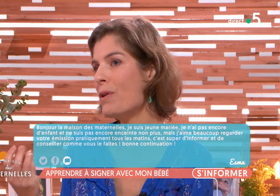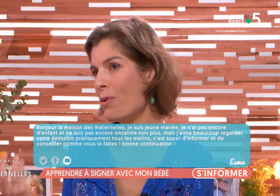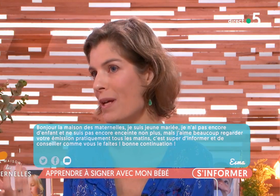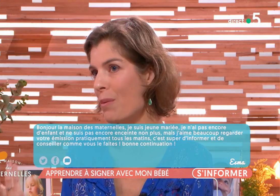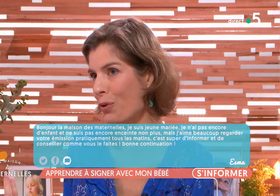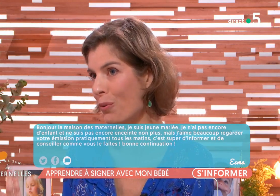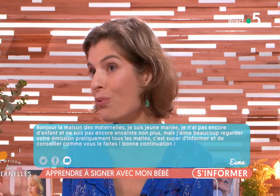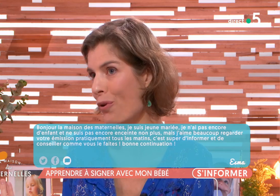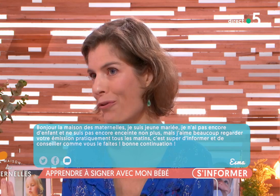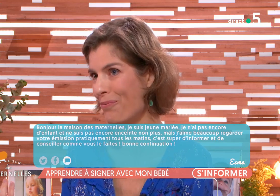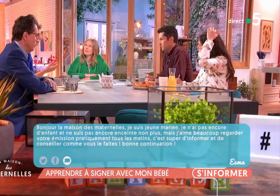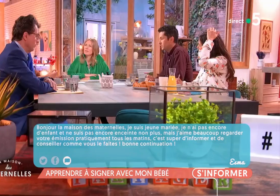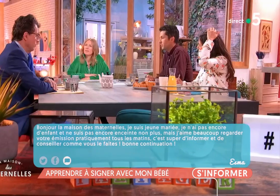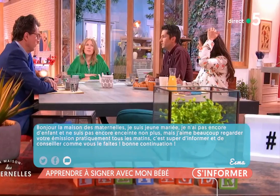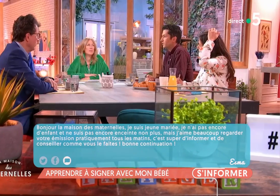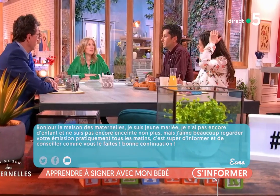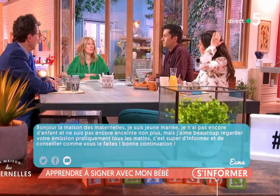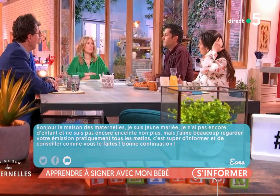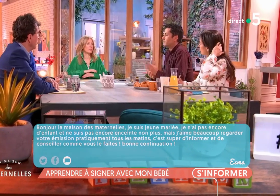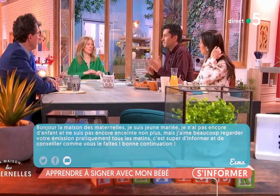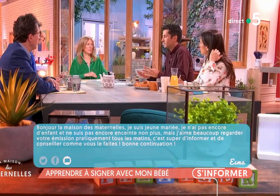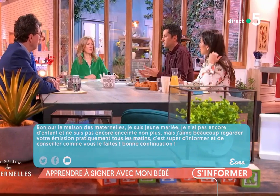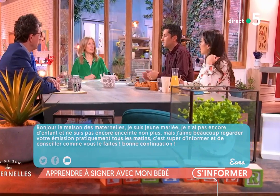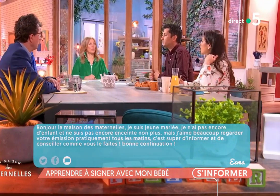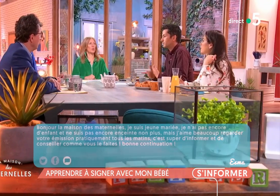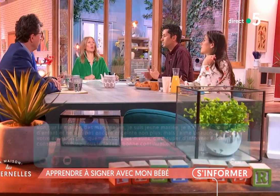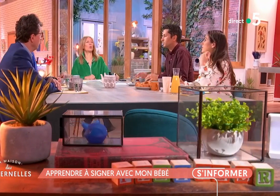qui va nous sembler important pour l'enfant. Typiquement, il est l'heure d'aller au lit, on va faire qu'un signe pour dire dodo.